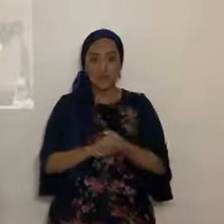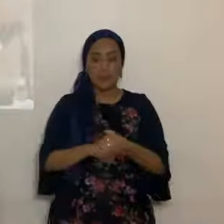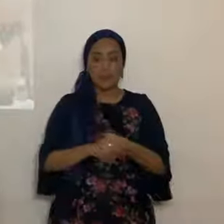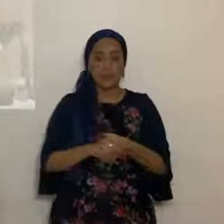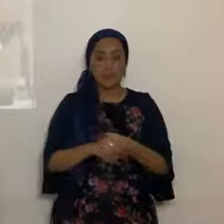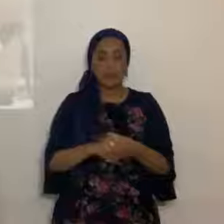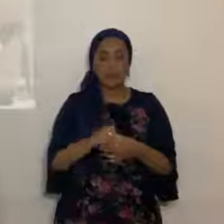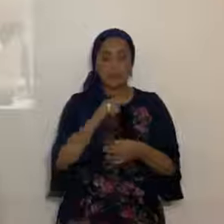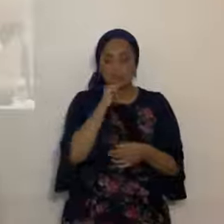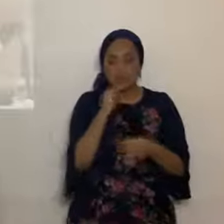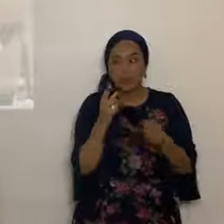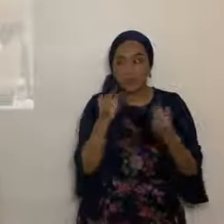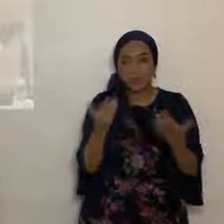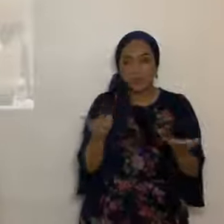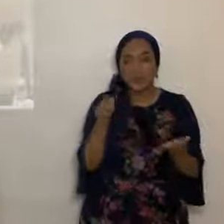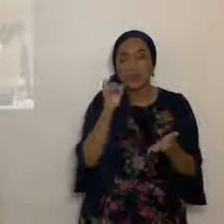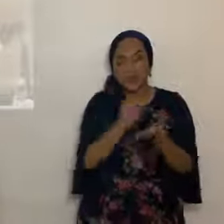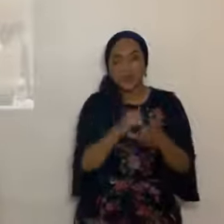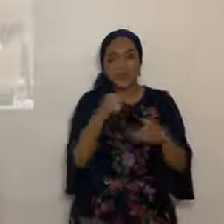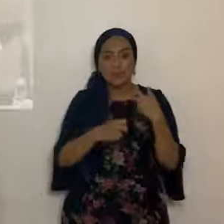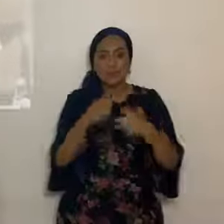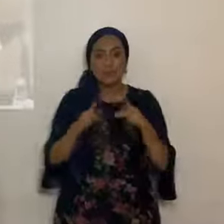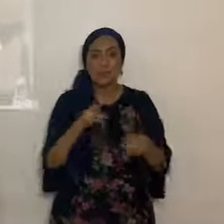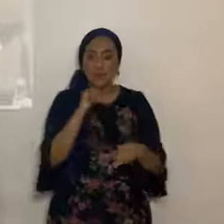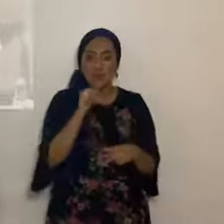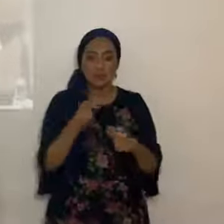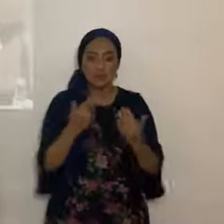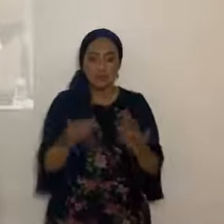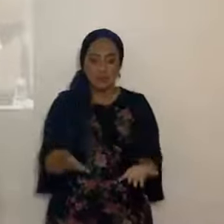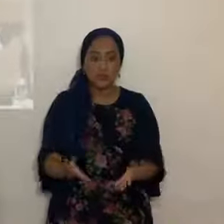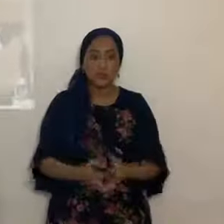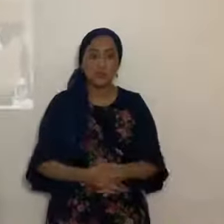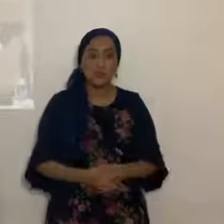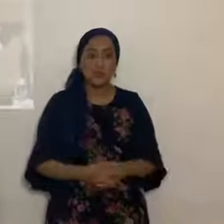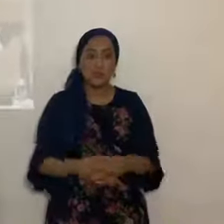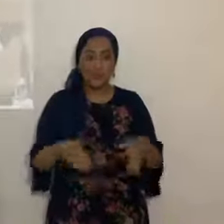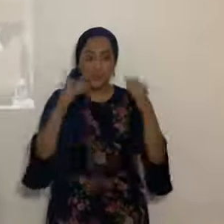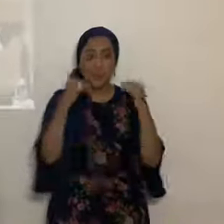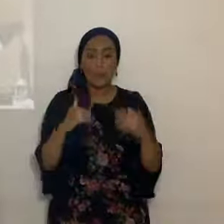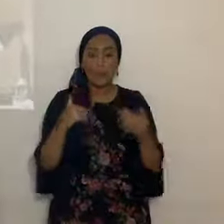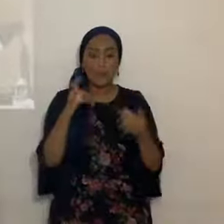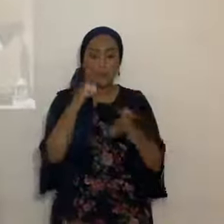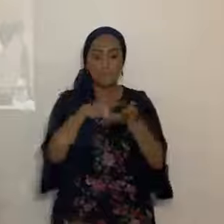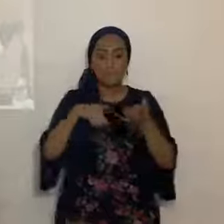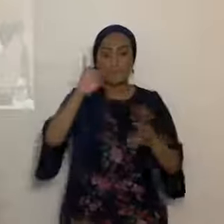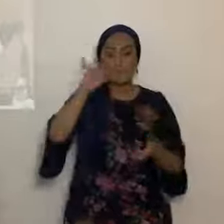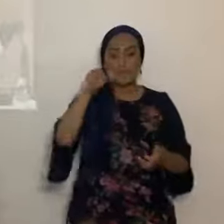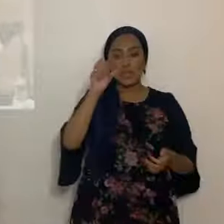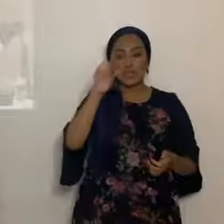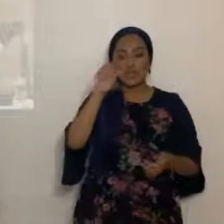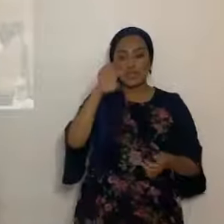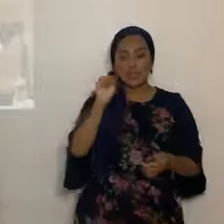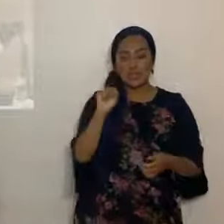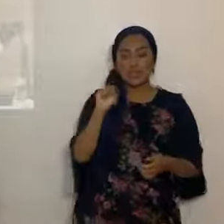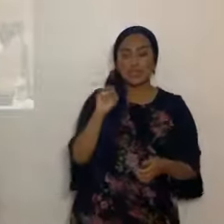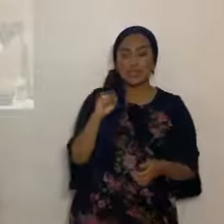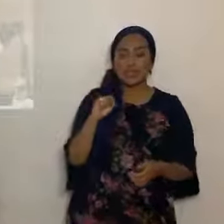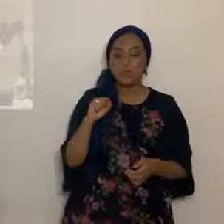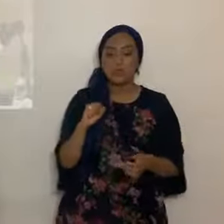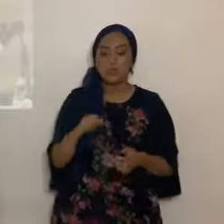a cabo. Ese es el problema, que no se lleva a cabo. Ahora vamos a la carta de Santiago, que es Jacobo.